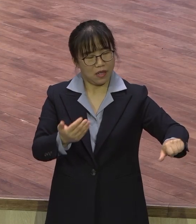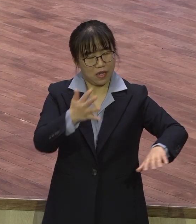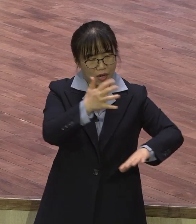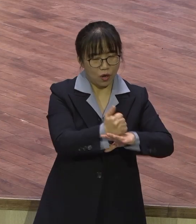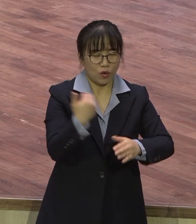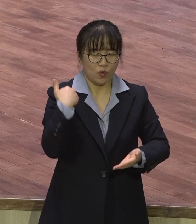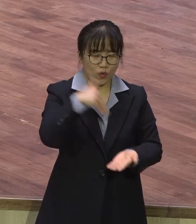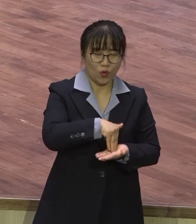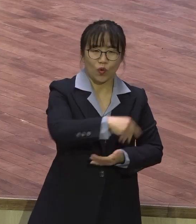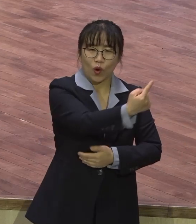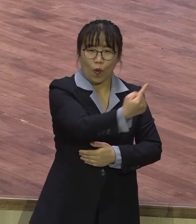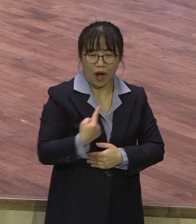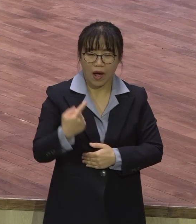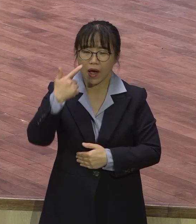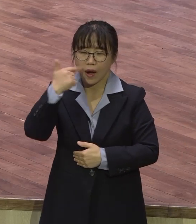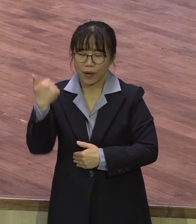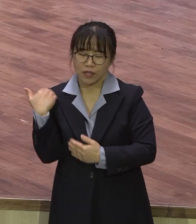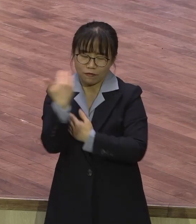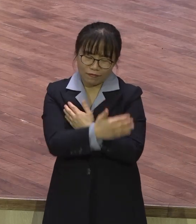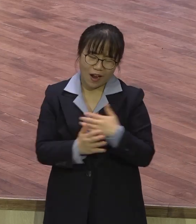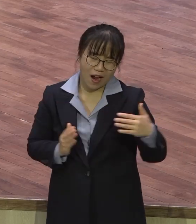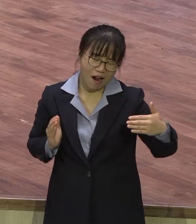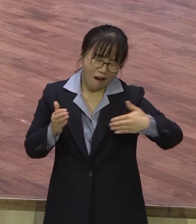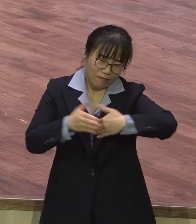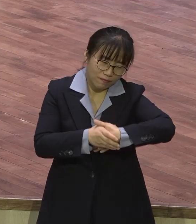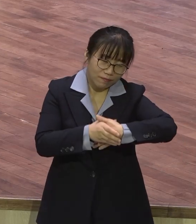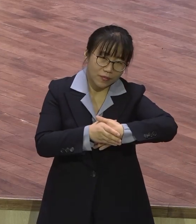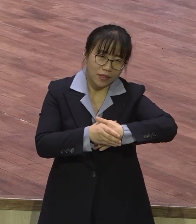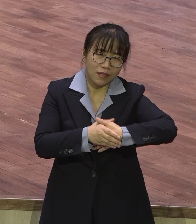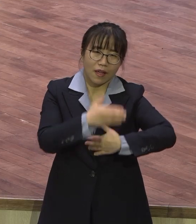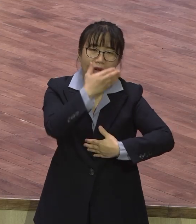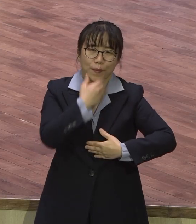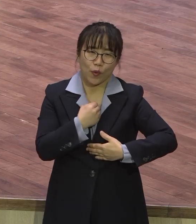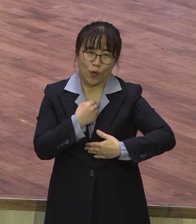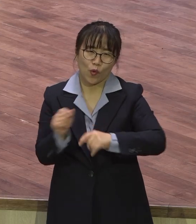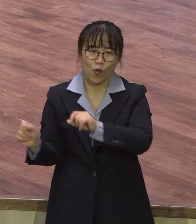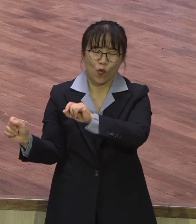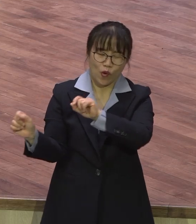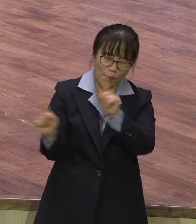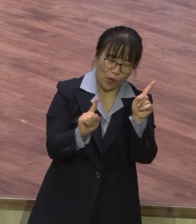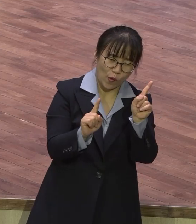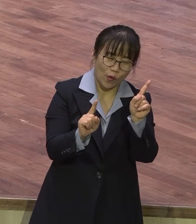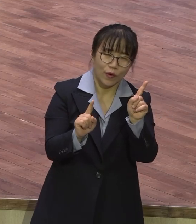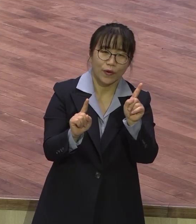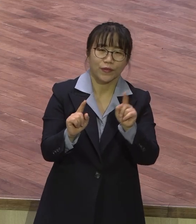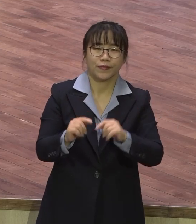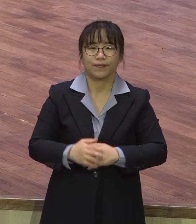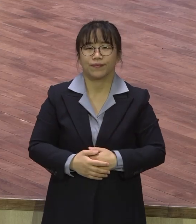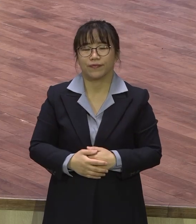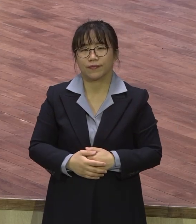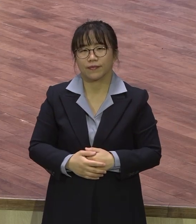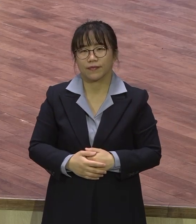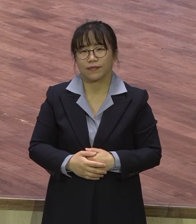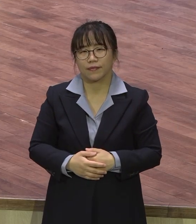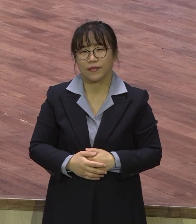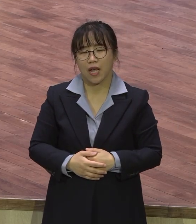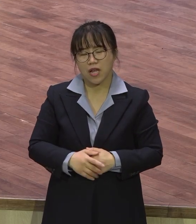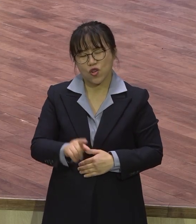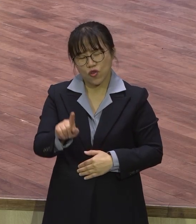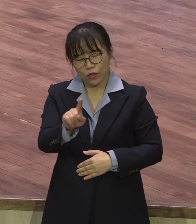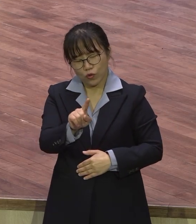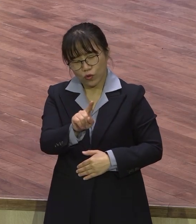모든 회복 그래서 이걸 그레이트 프라이데이라 그야말로